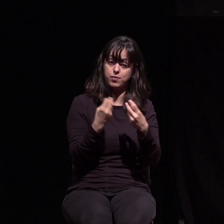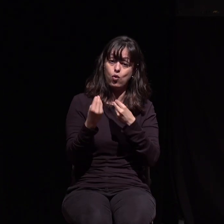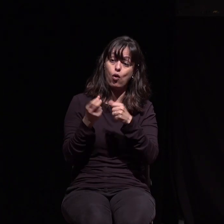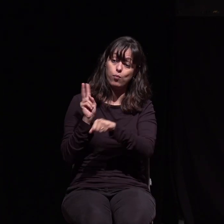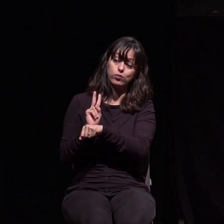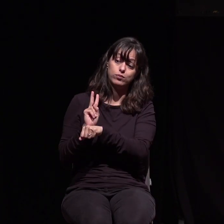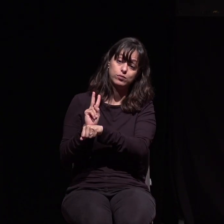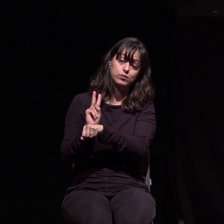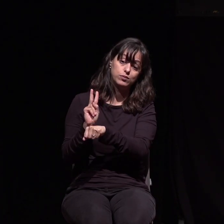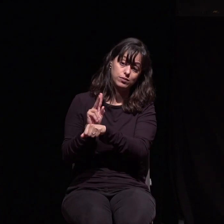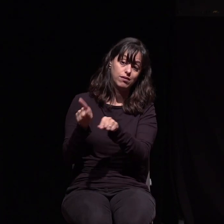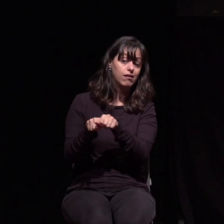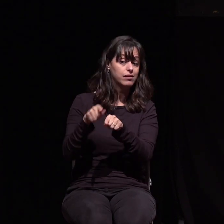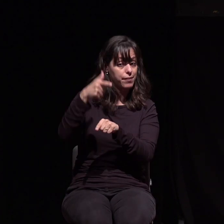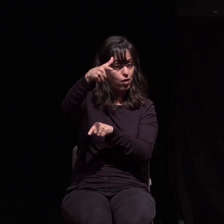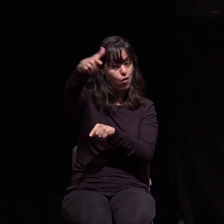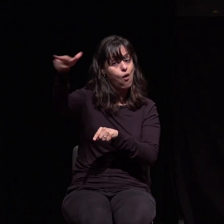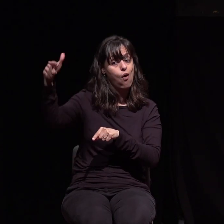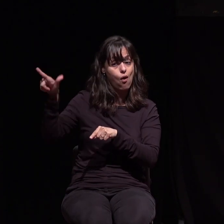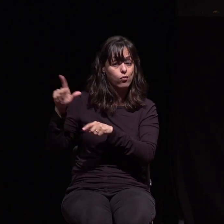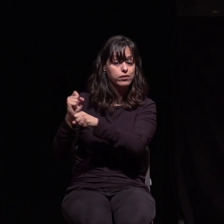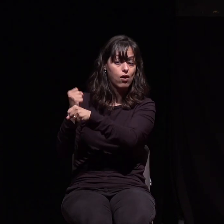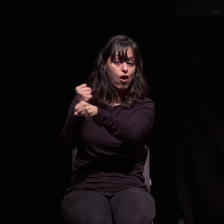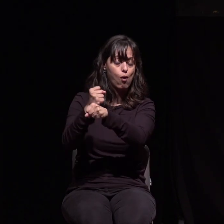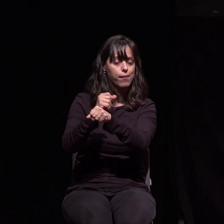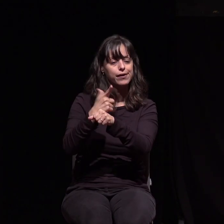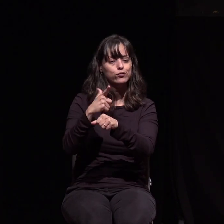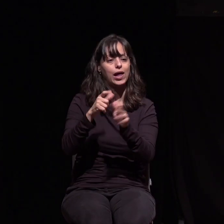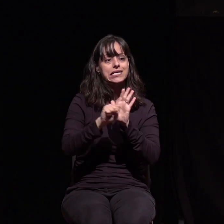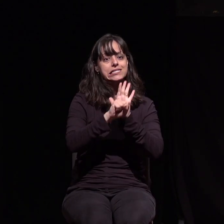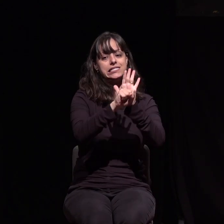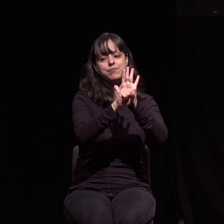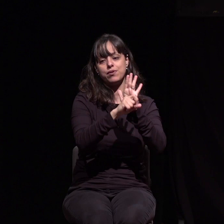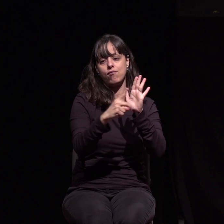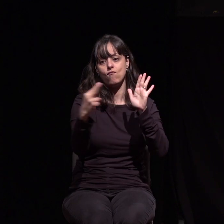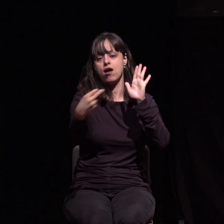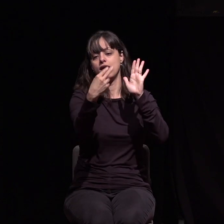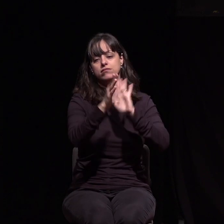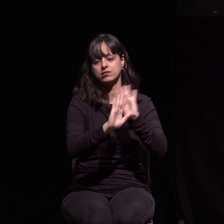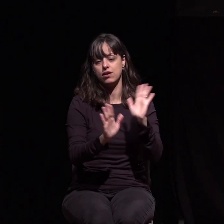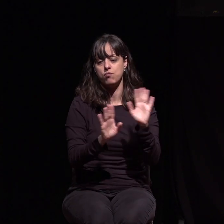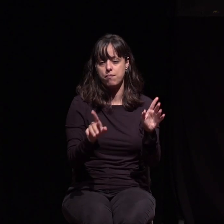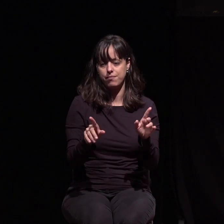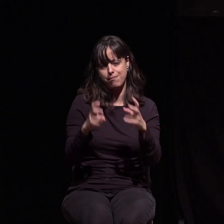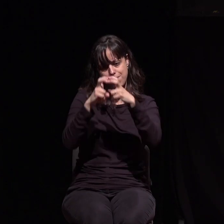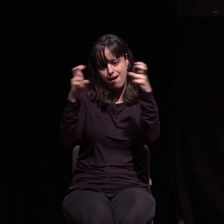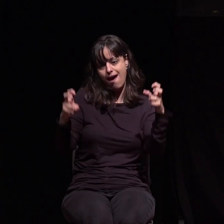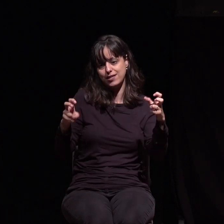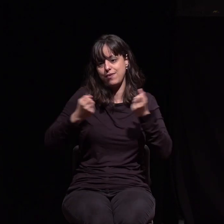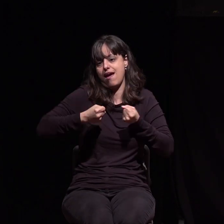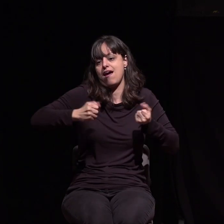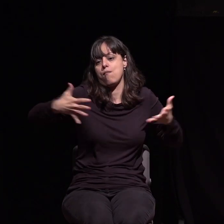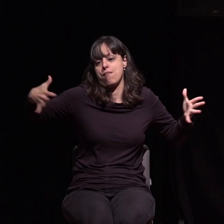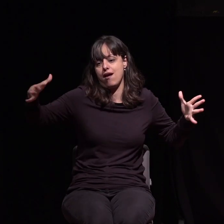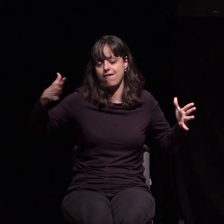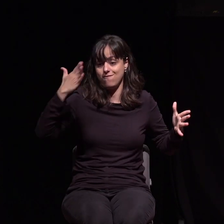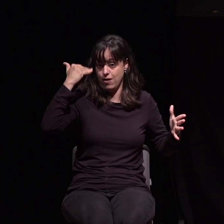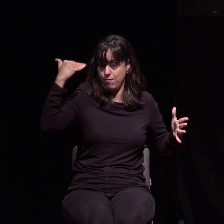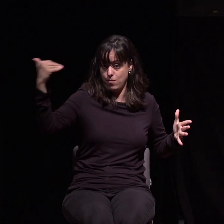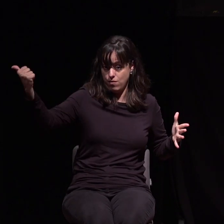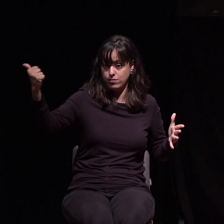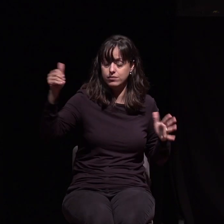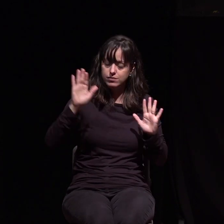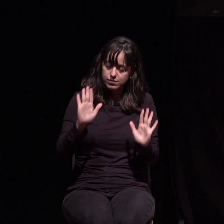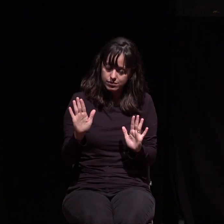conservação também dessas outras obras, talvez menos icônicas ou num contexto menos monumental. O MASP é monumental, né? E acho que tem essa questão